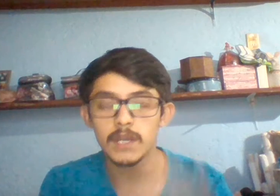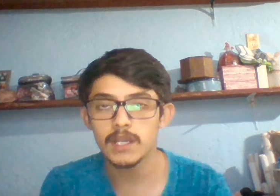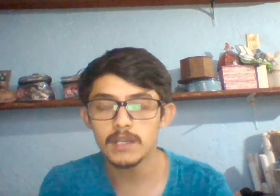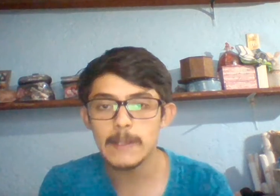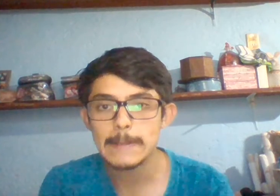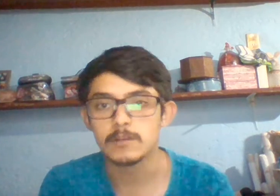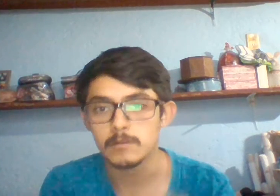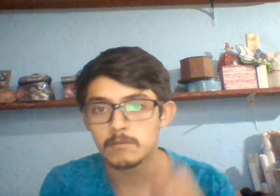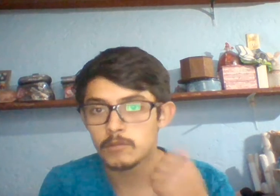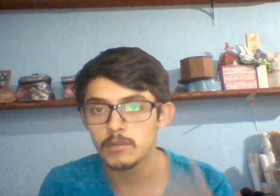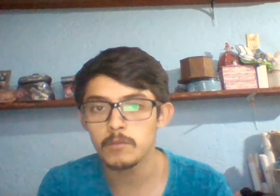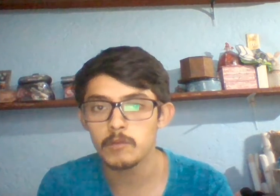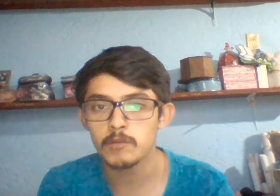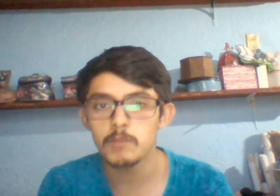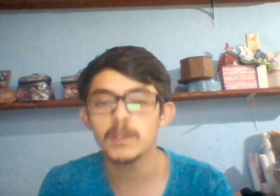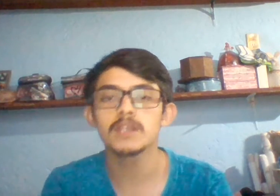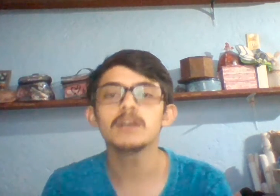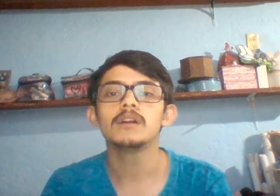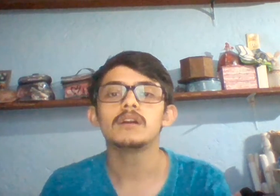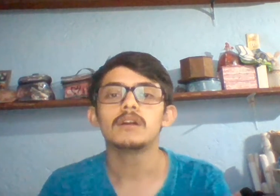baja o muy pequeña,